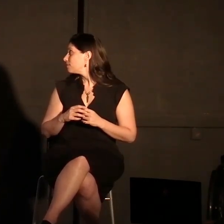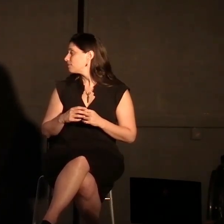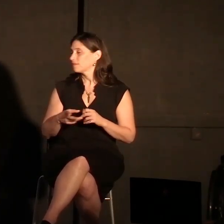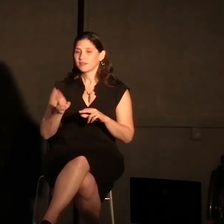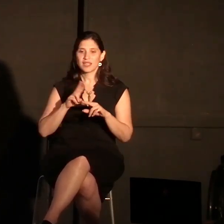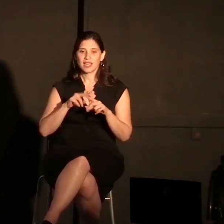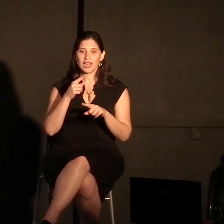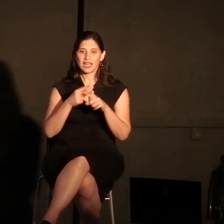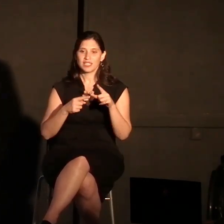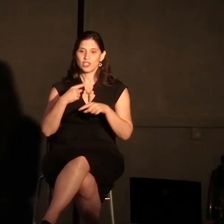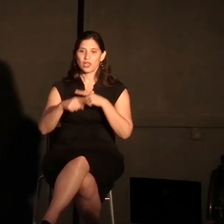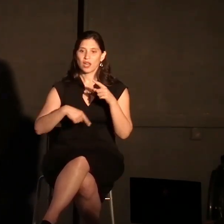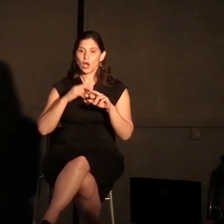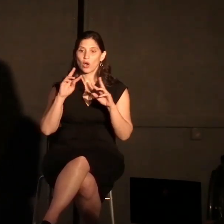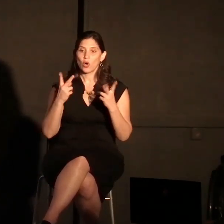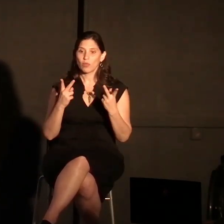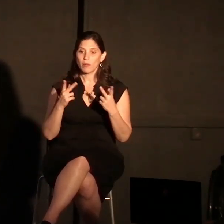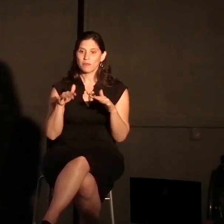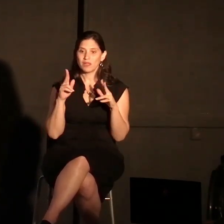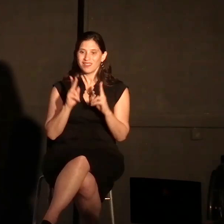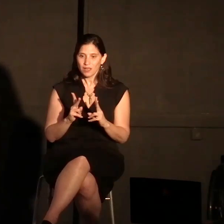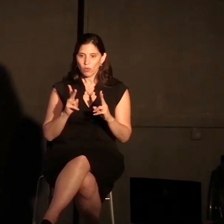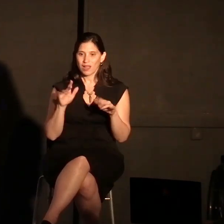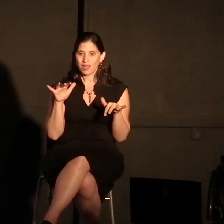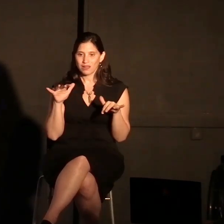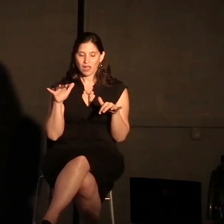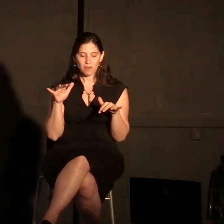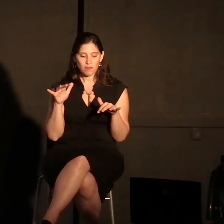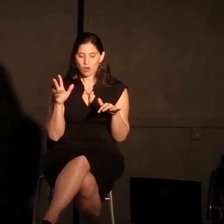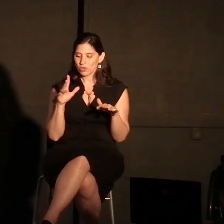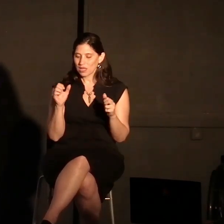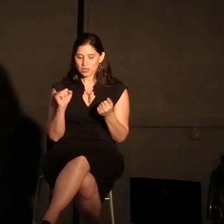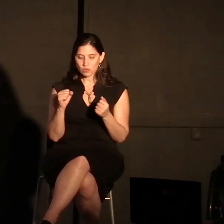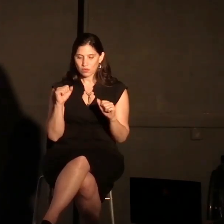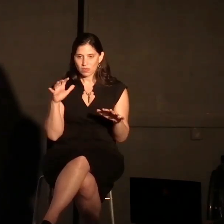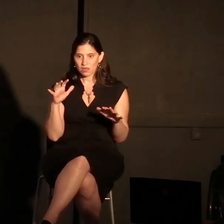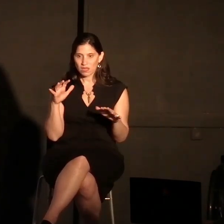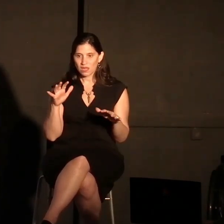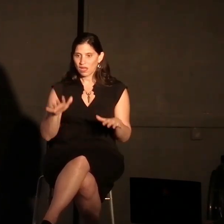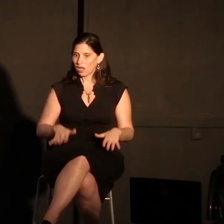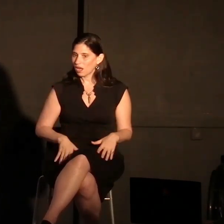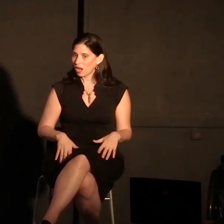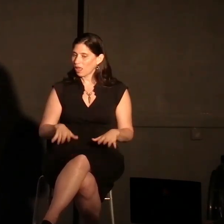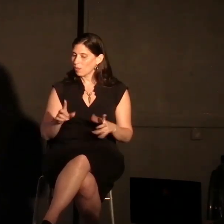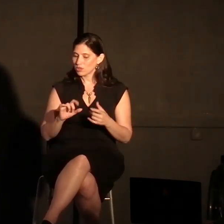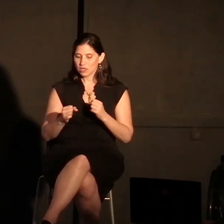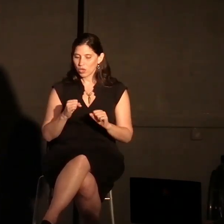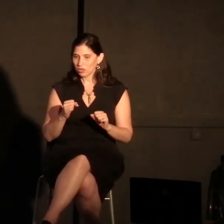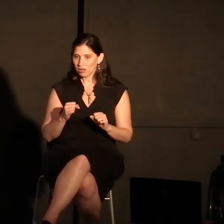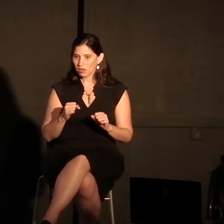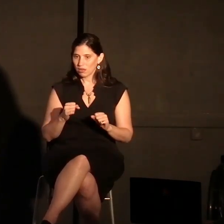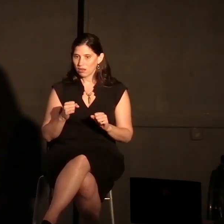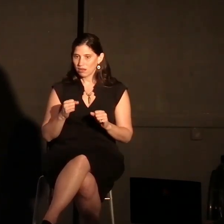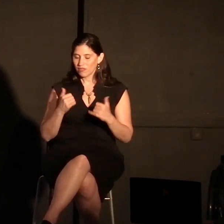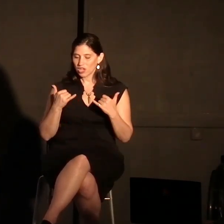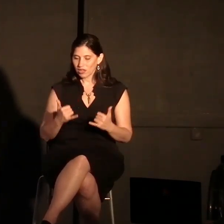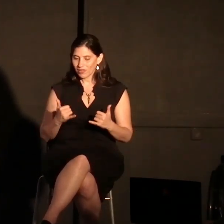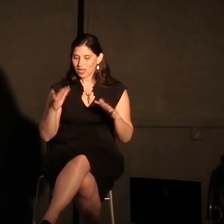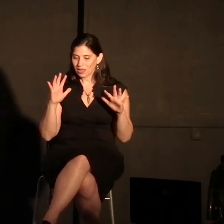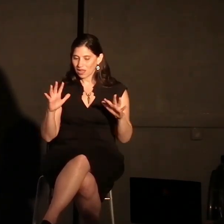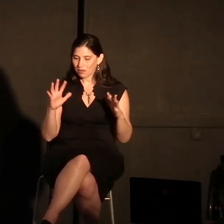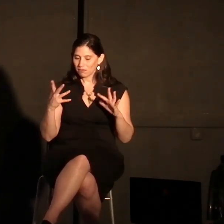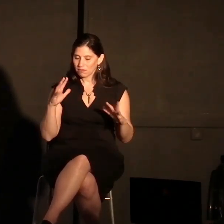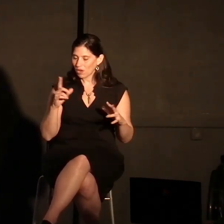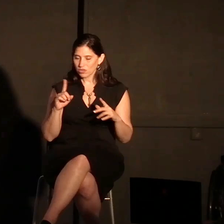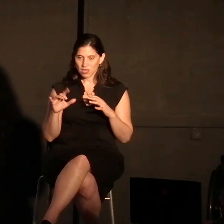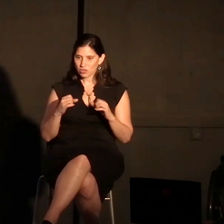שנה עוד פעם תקעו לי ידיים הידיים שלי לא זזו הרגליים שלי לא זזות ואז עכשיו הידיים שלי לא